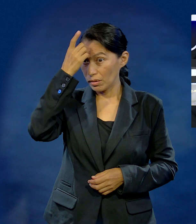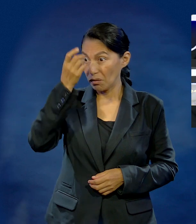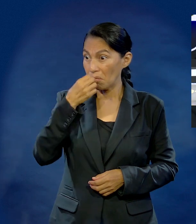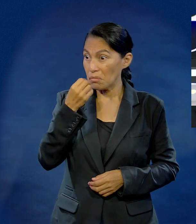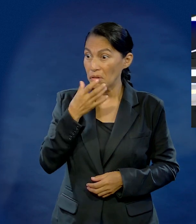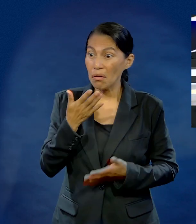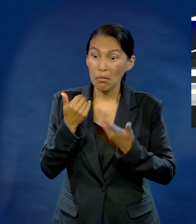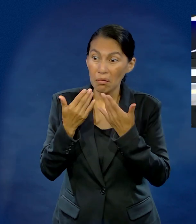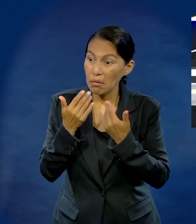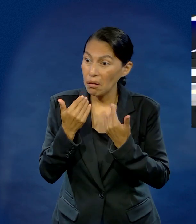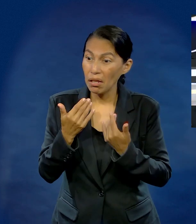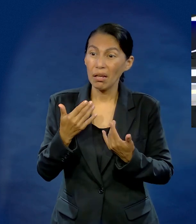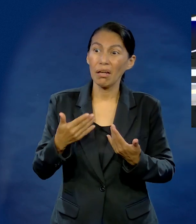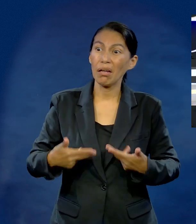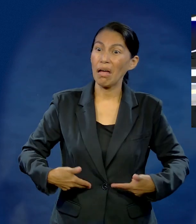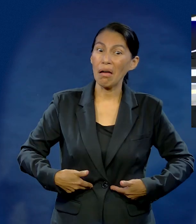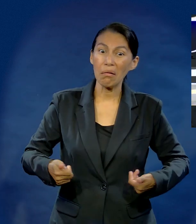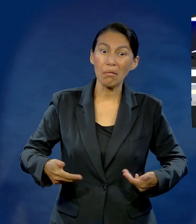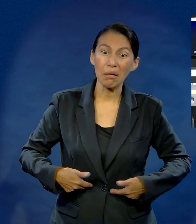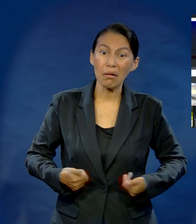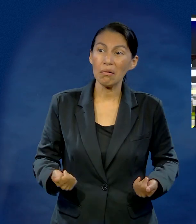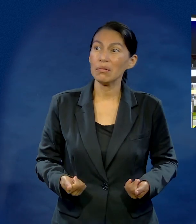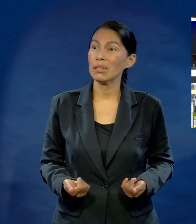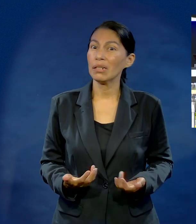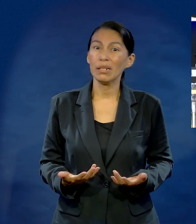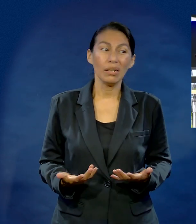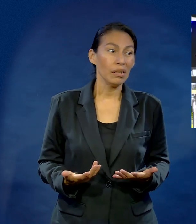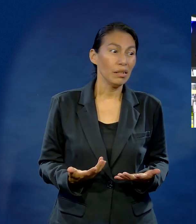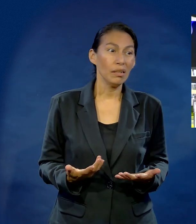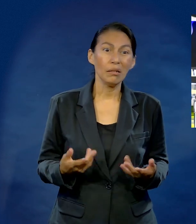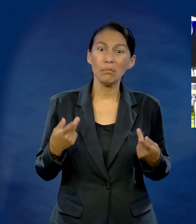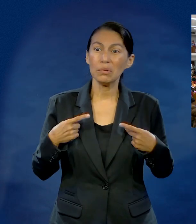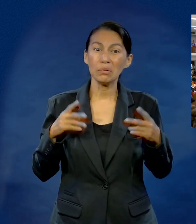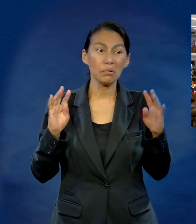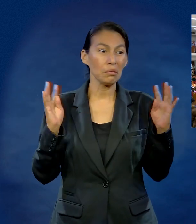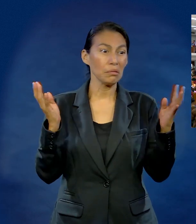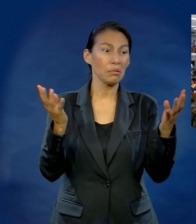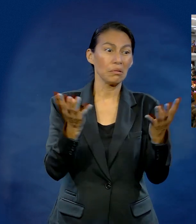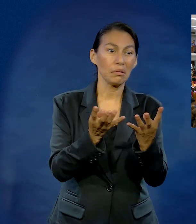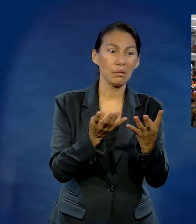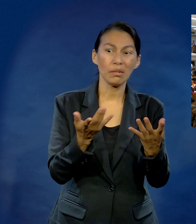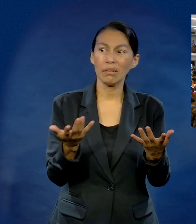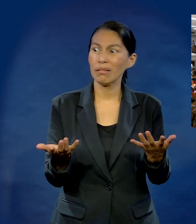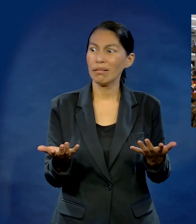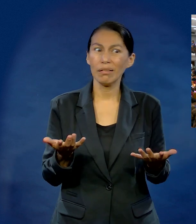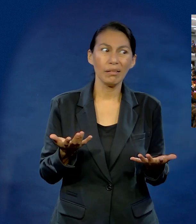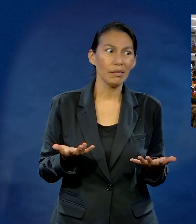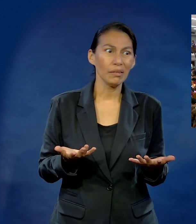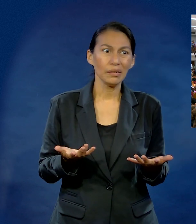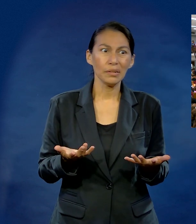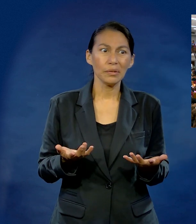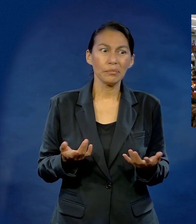amargados. Y gente mala, porque David tenía un corazón conforme al del Señor, pero la gente que estaba alrededor, no.